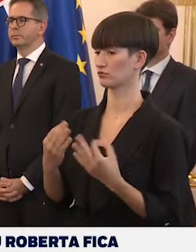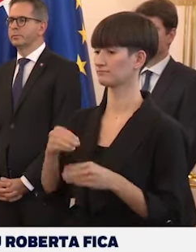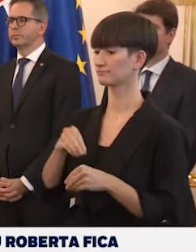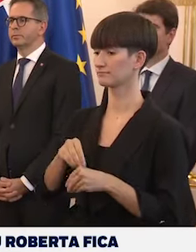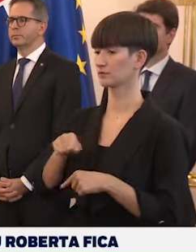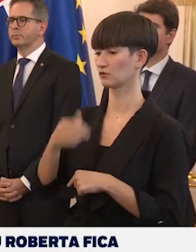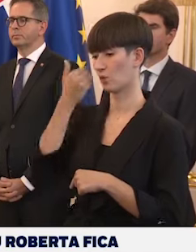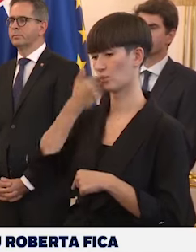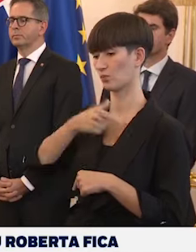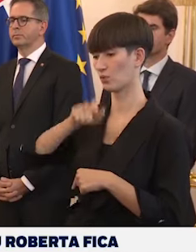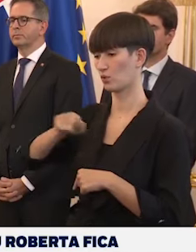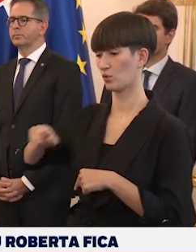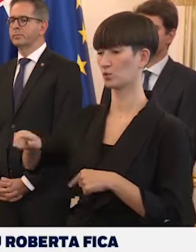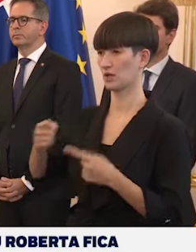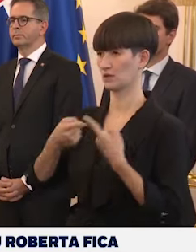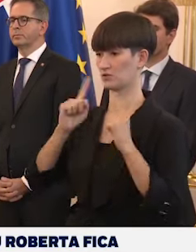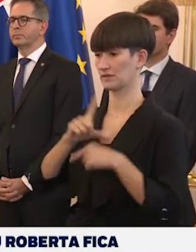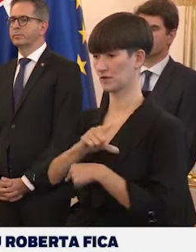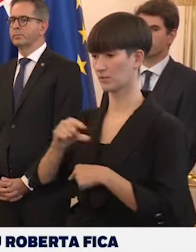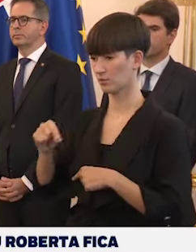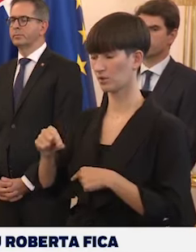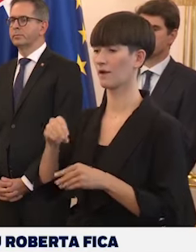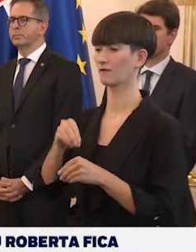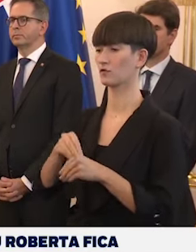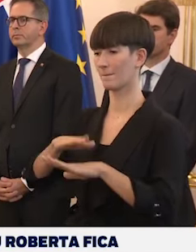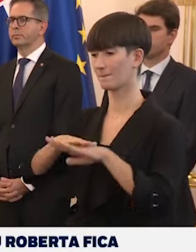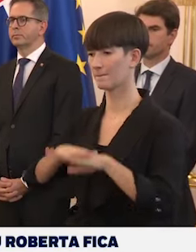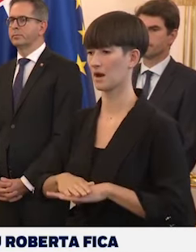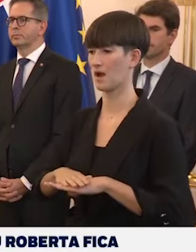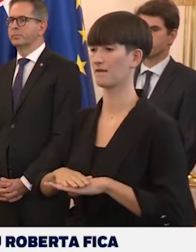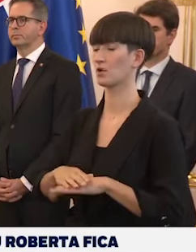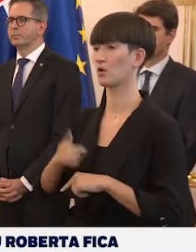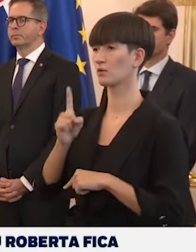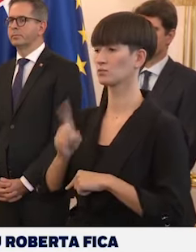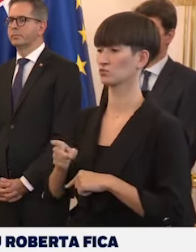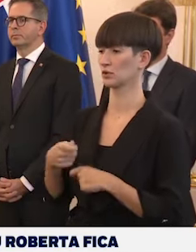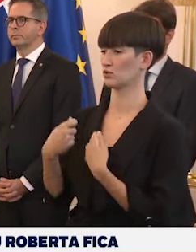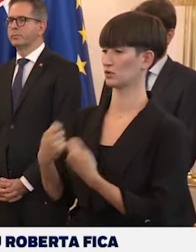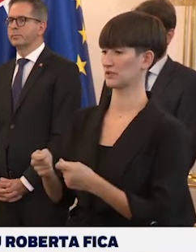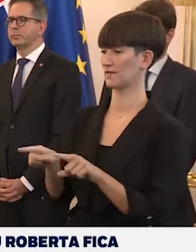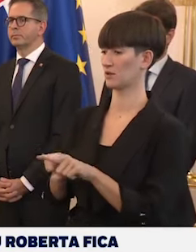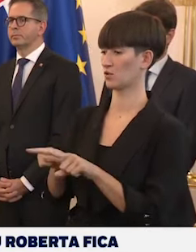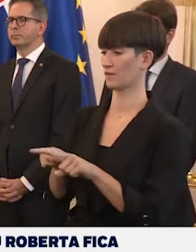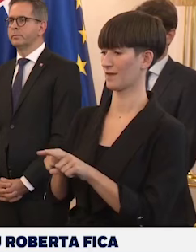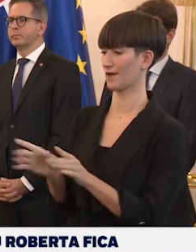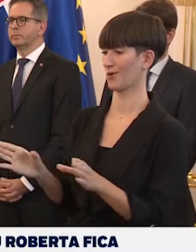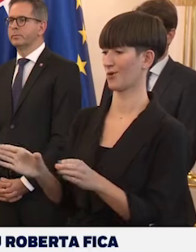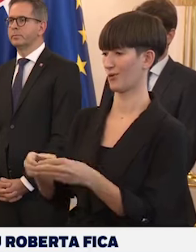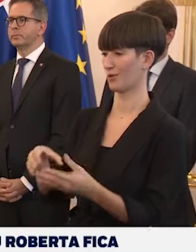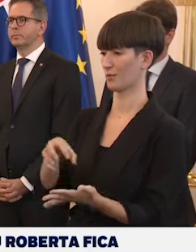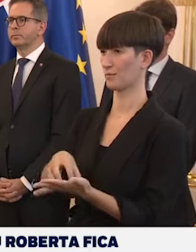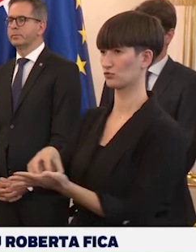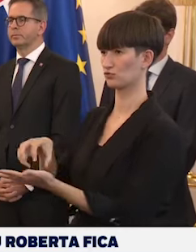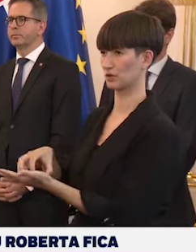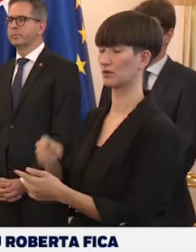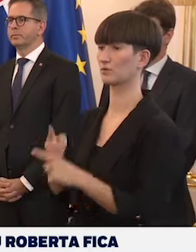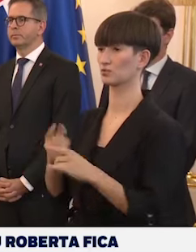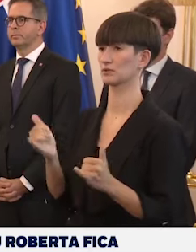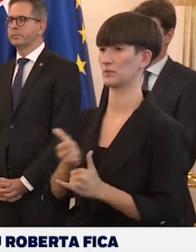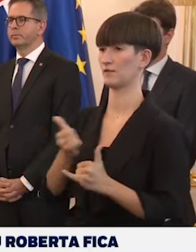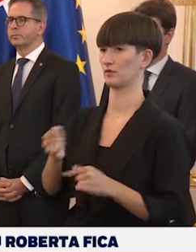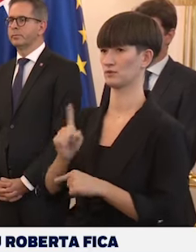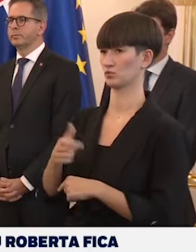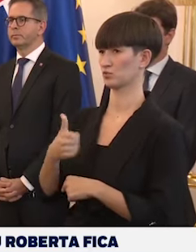že v dôstojnosti a právach sú si rovní aj príslušníci menšín a že výkon spravodlivosti má mať plynulý priechod.